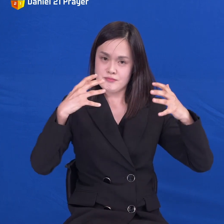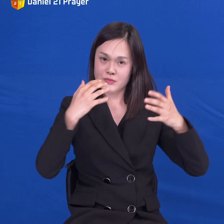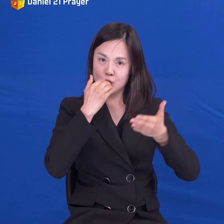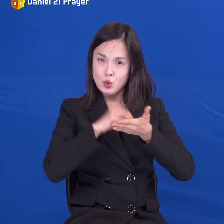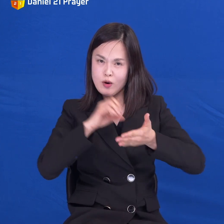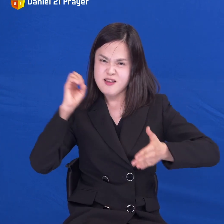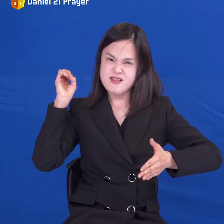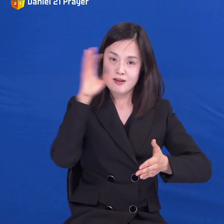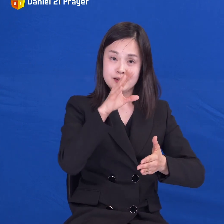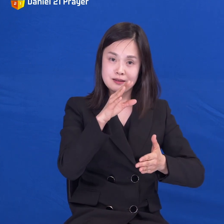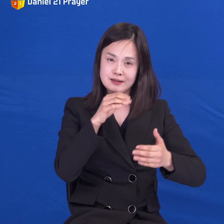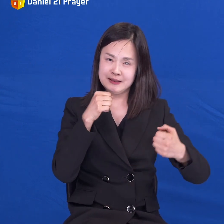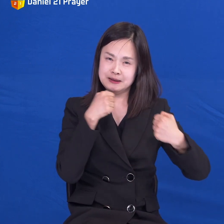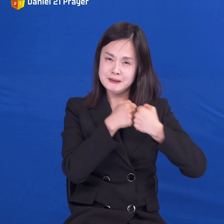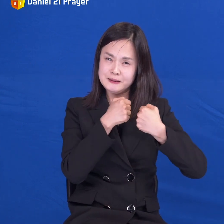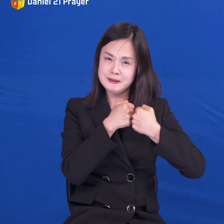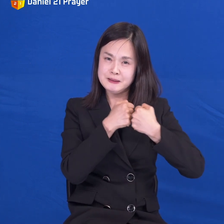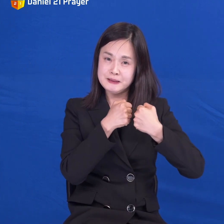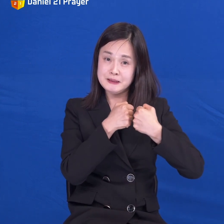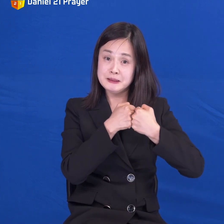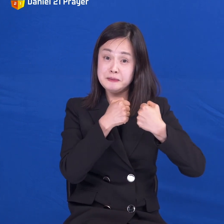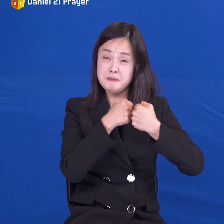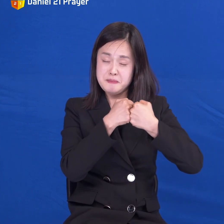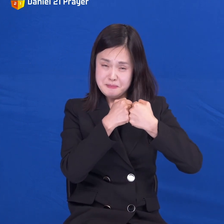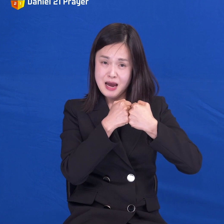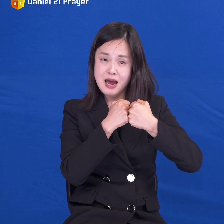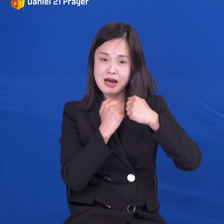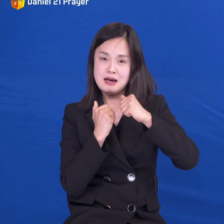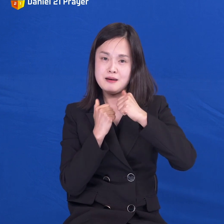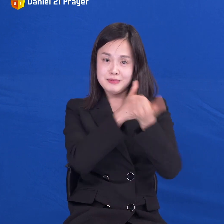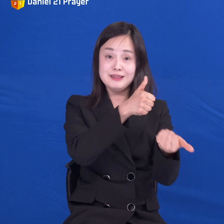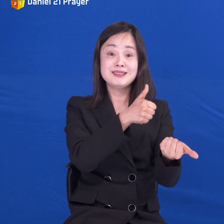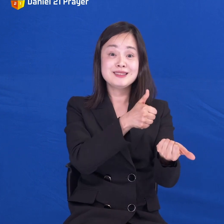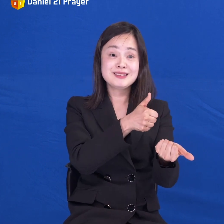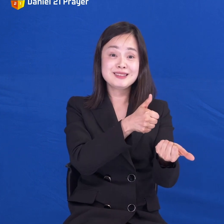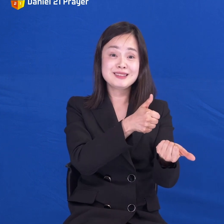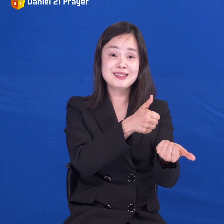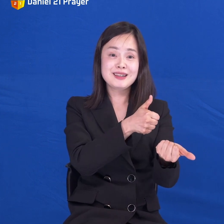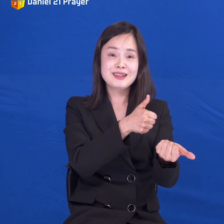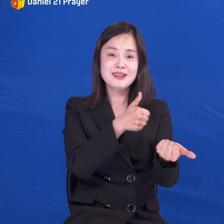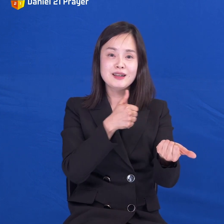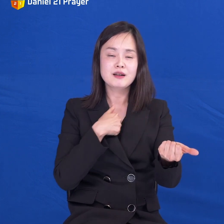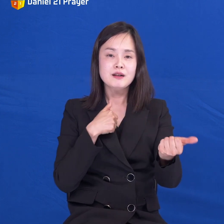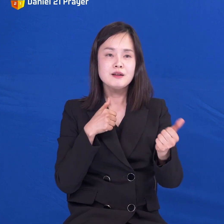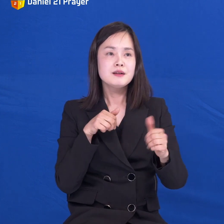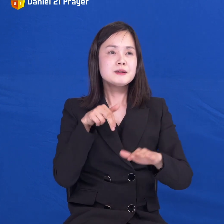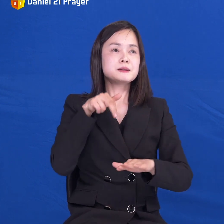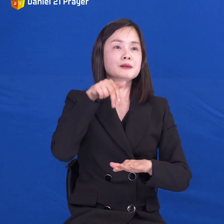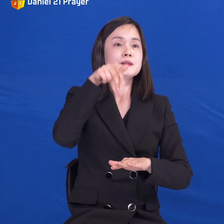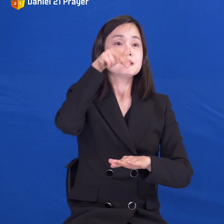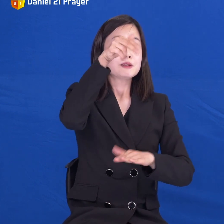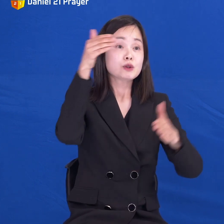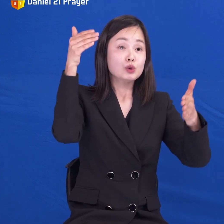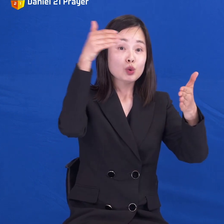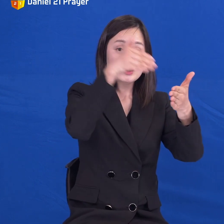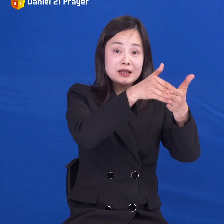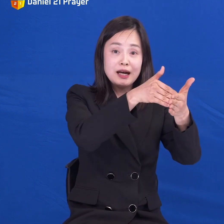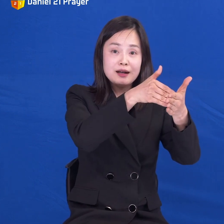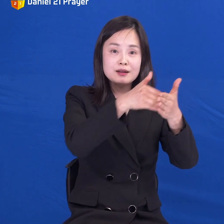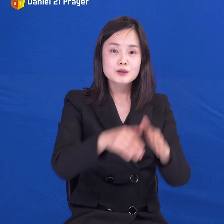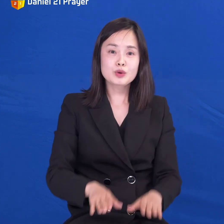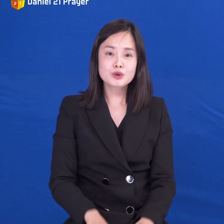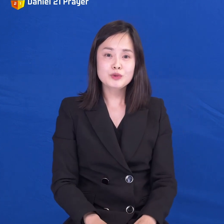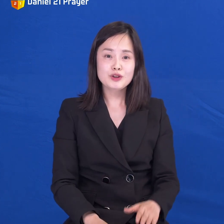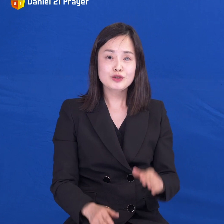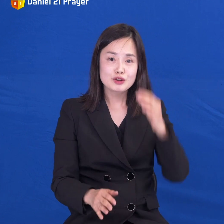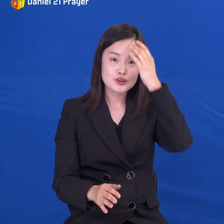쓰러졌대요. 그래서 제가 올라가서 그 집에 가보니까 대나무로 온두막집에 사는데 그 바닥에 흙을